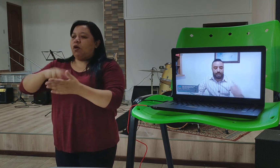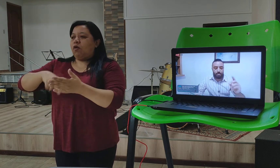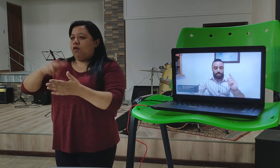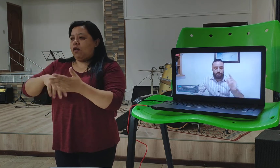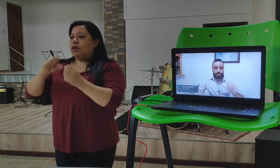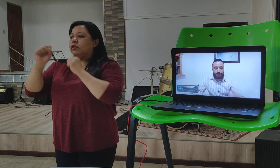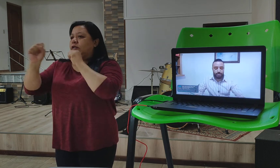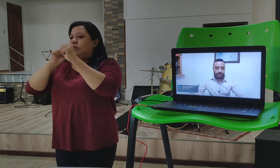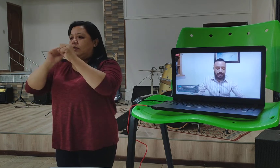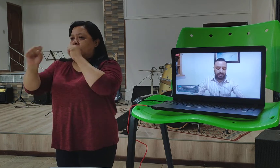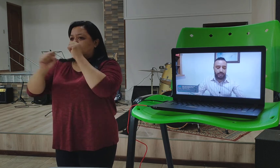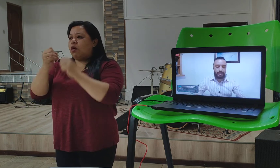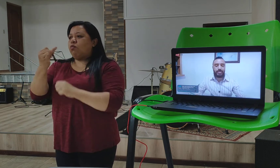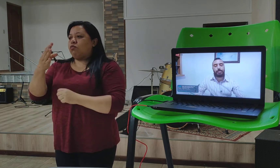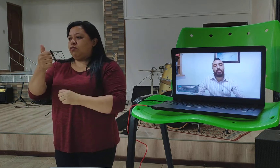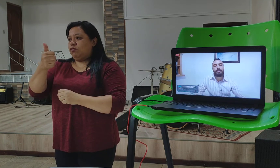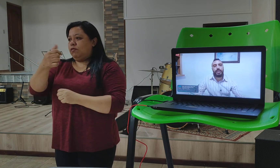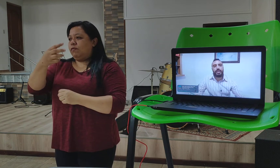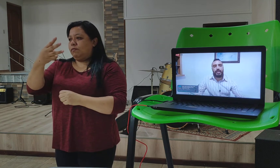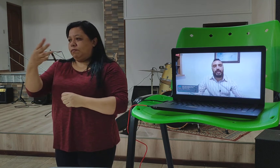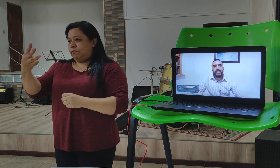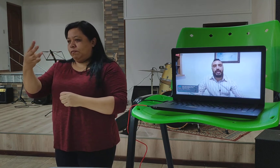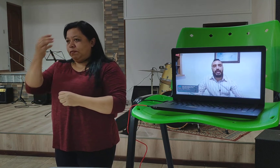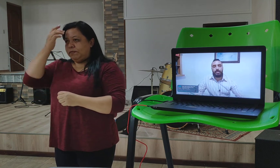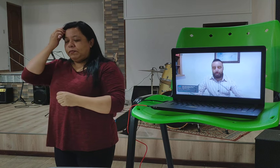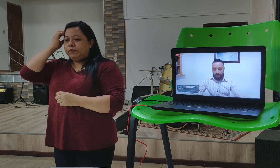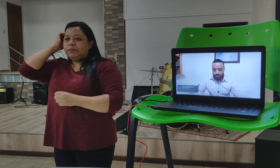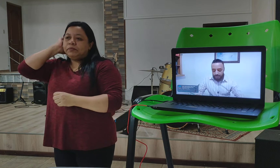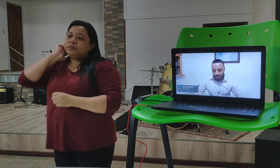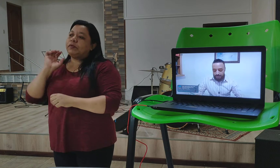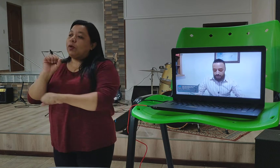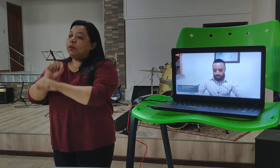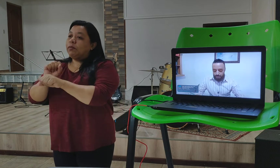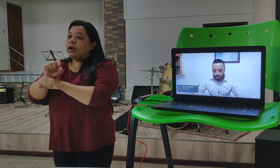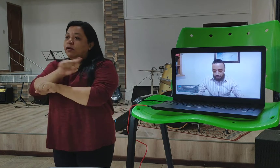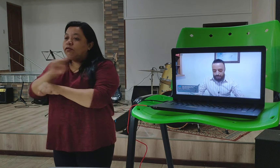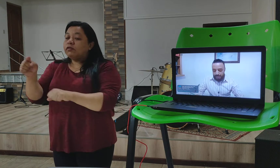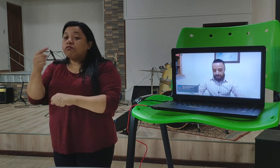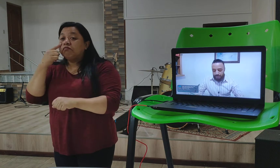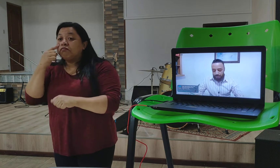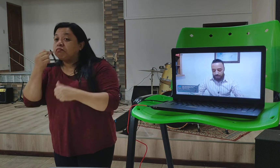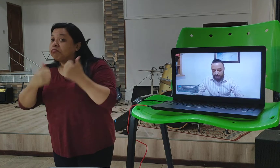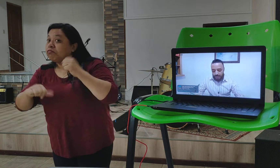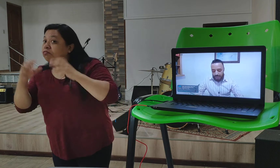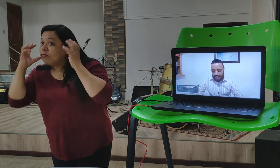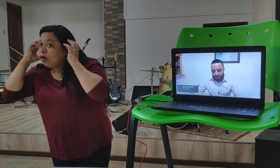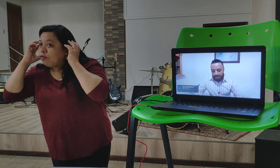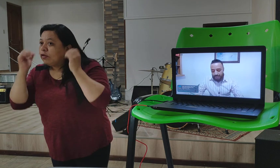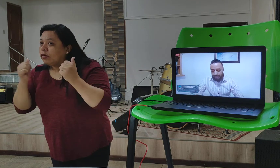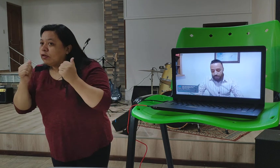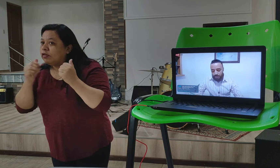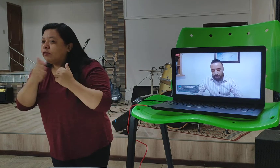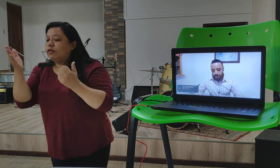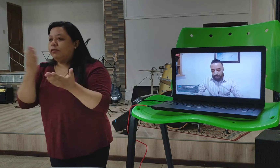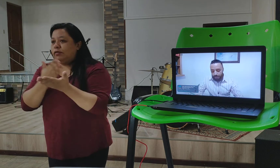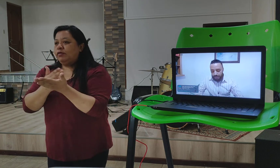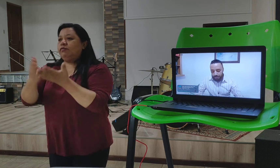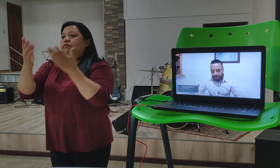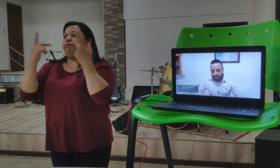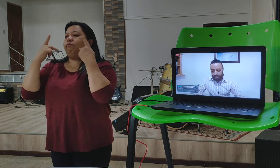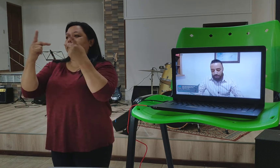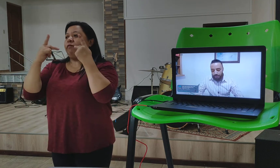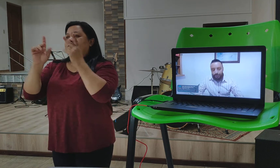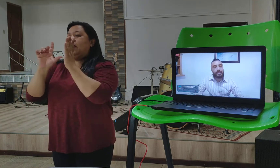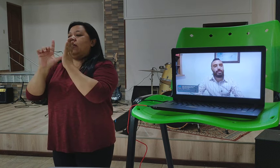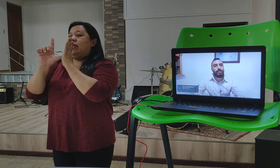13, salmo de número 13, tá bom? Eu espero que vocês estejam me ouvindo bem, e vamos à palavra do Senhor. Depois,